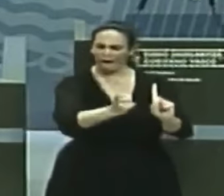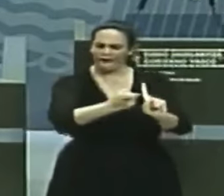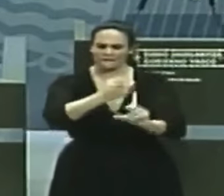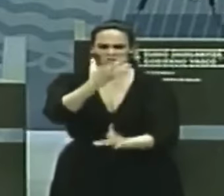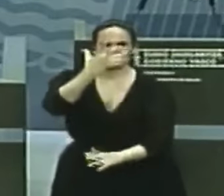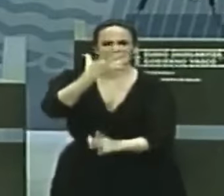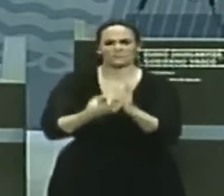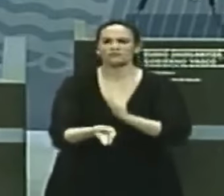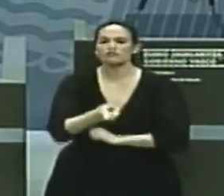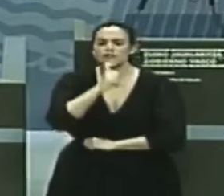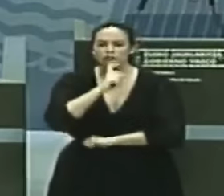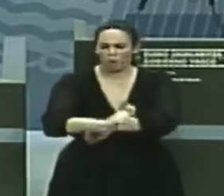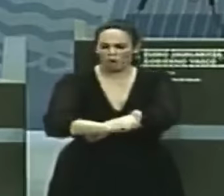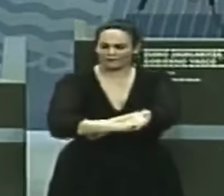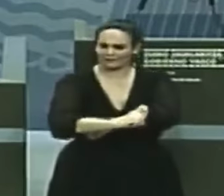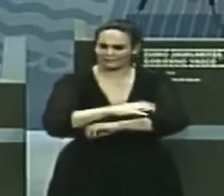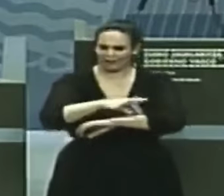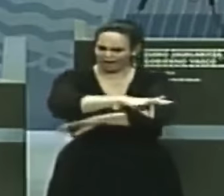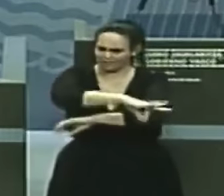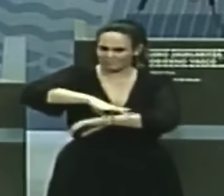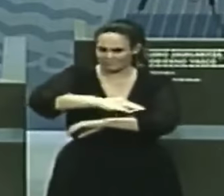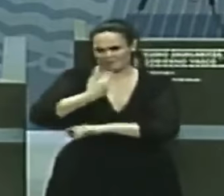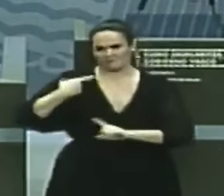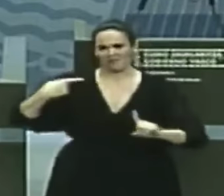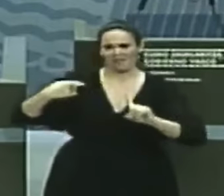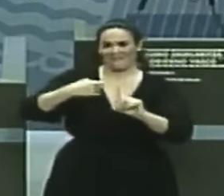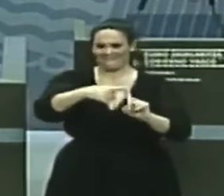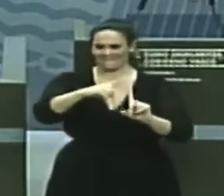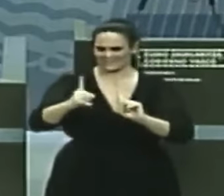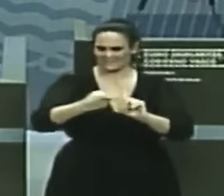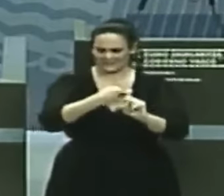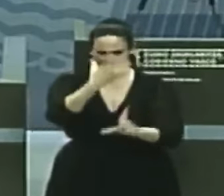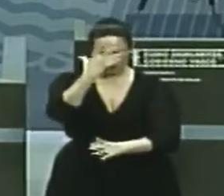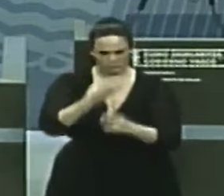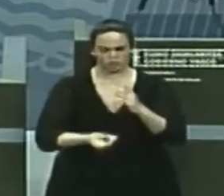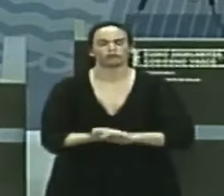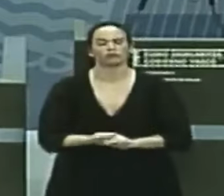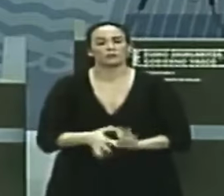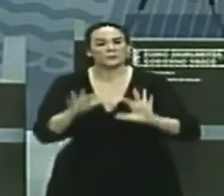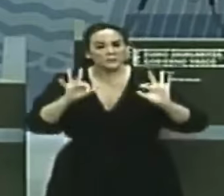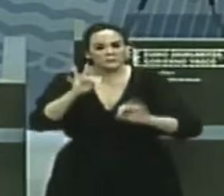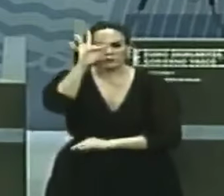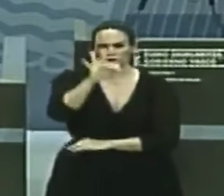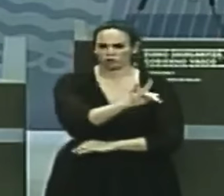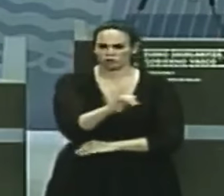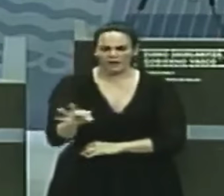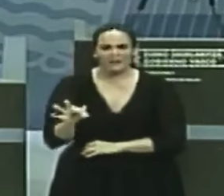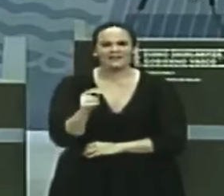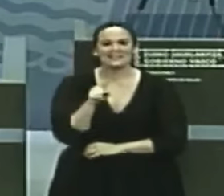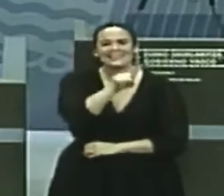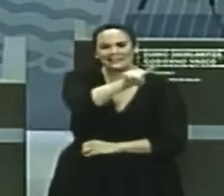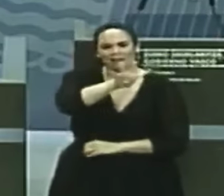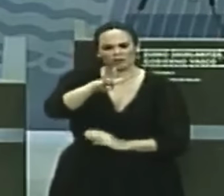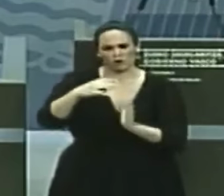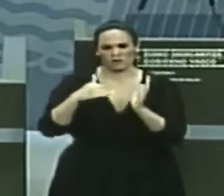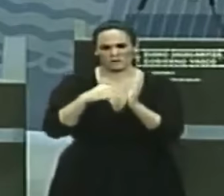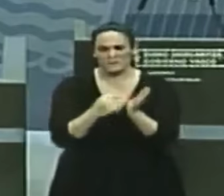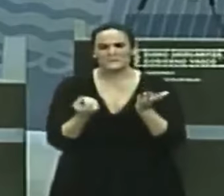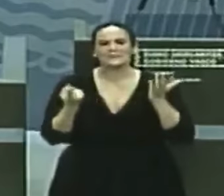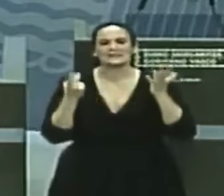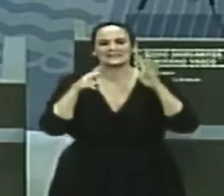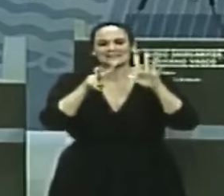estrategia que hemos diseñado para ello de hecho hemos realizado en total 14 mil 71 tests